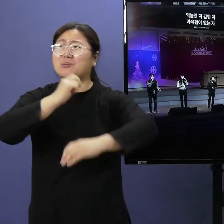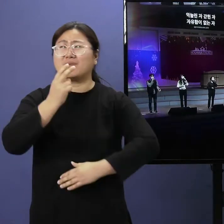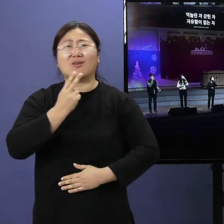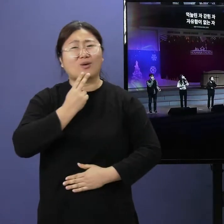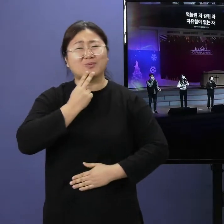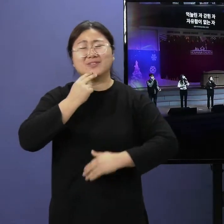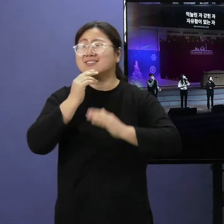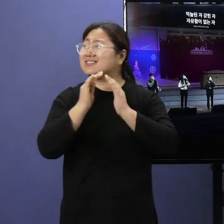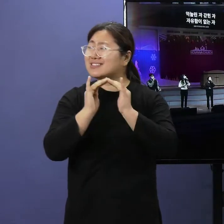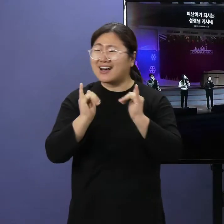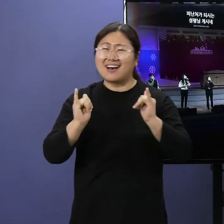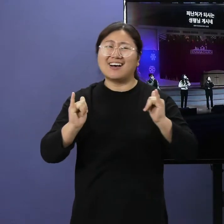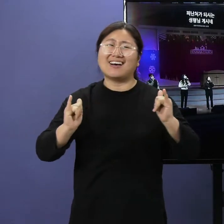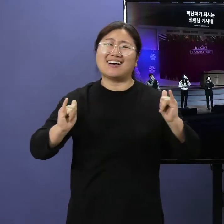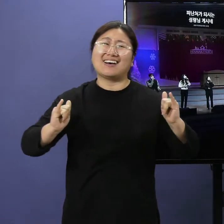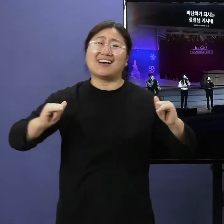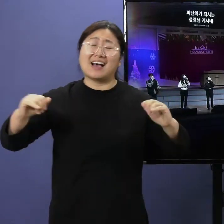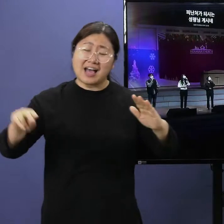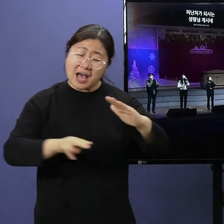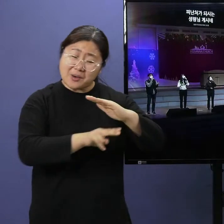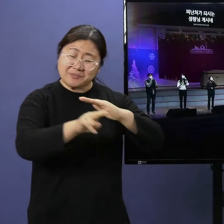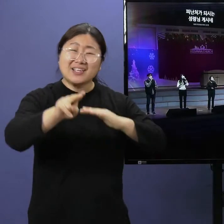자유함이 없는 자,